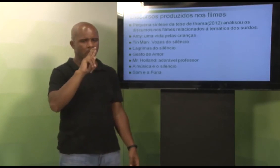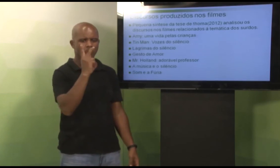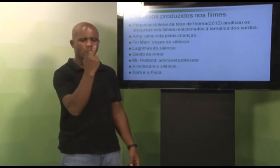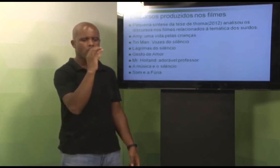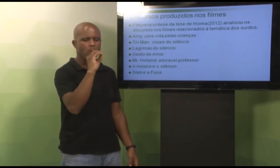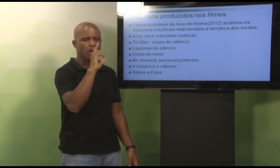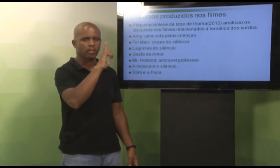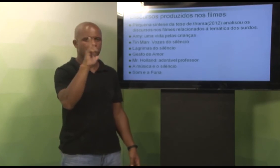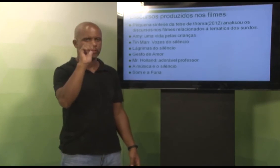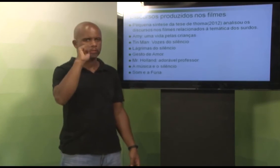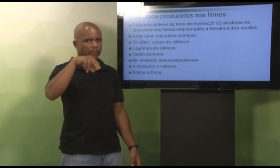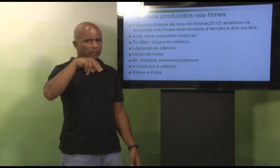Gesto de Amor.